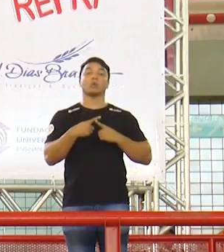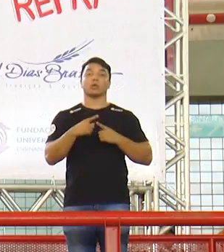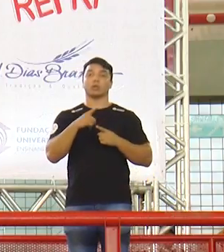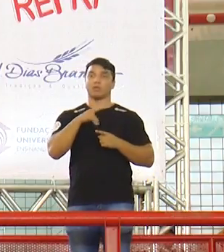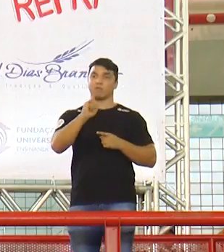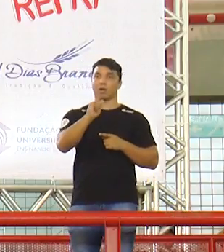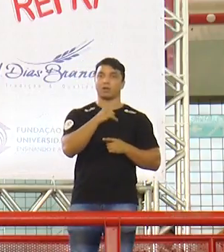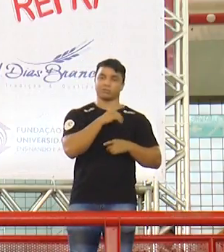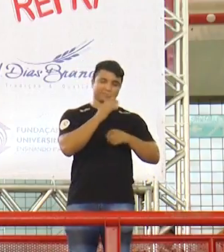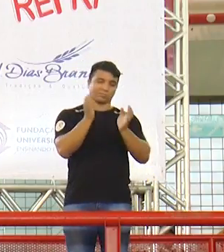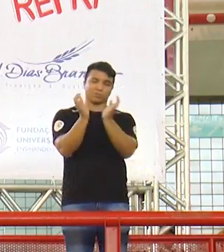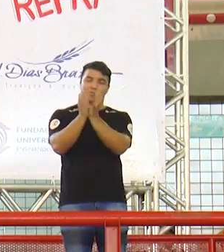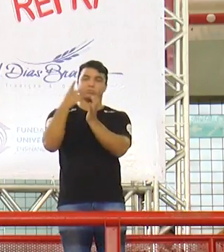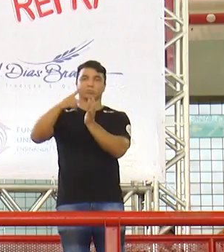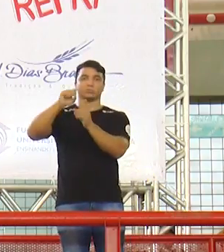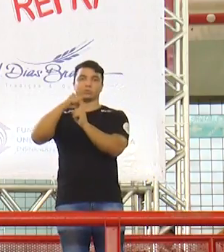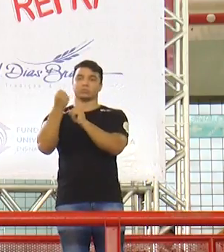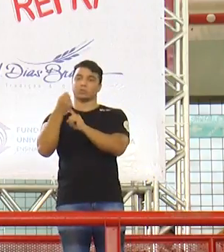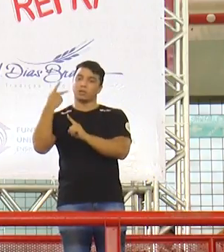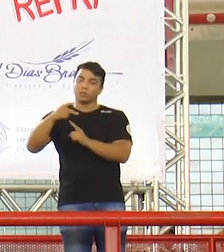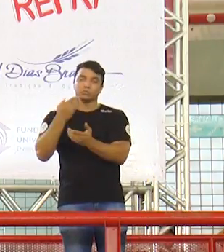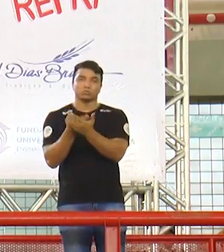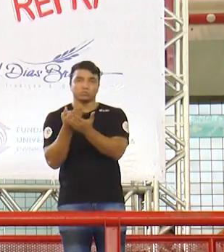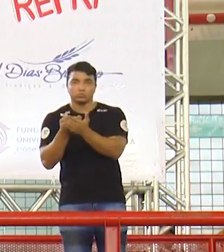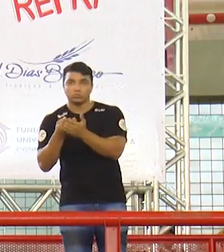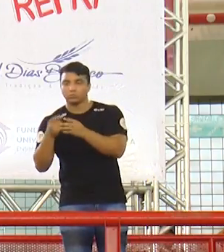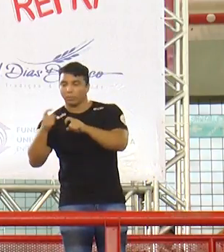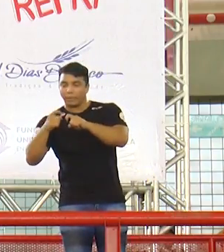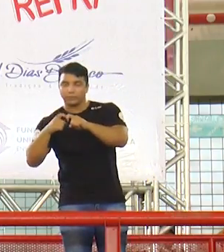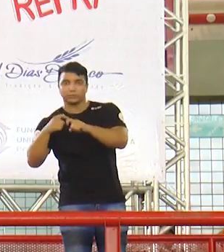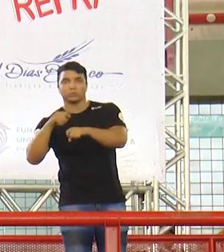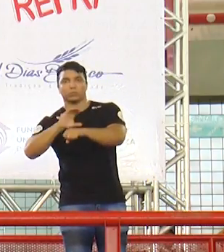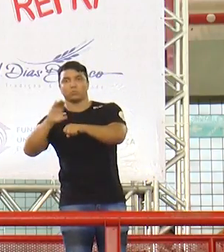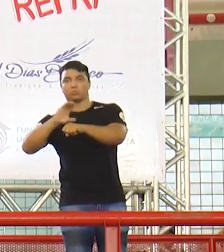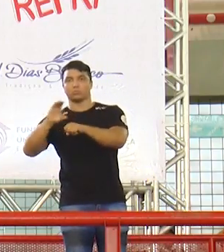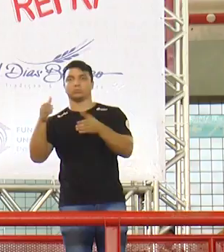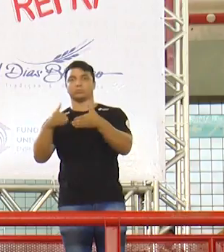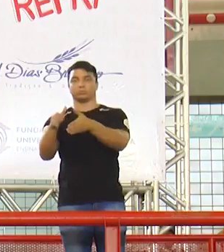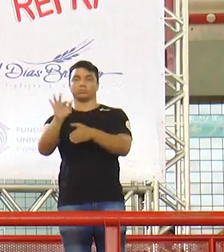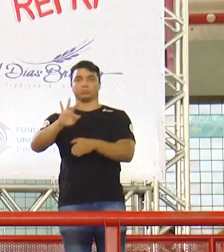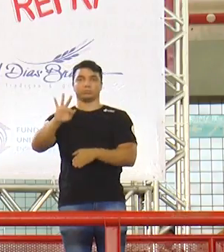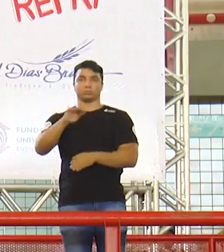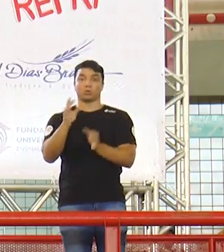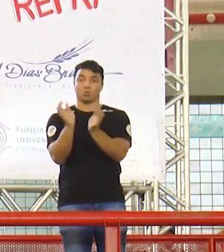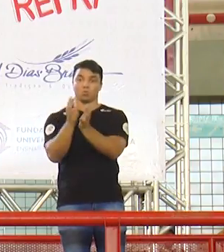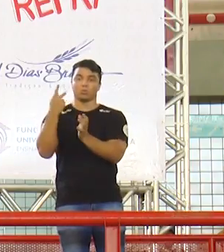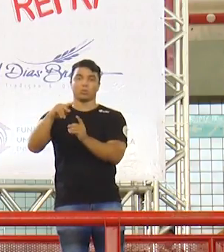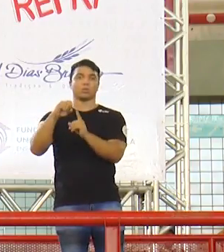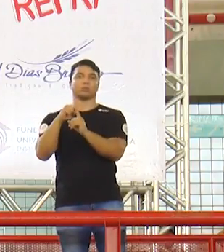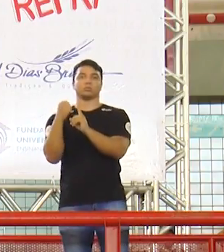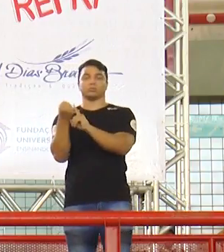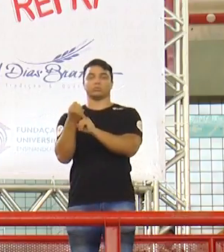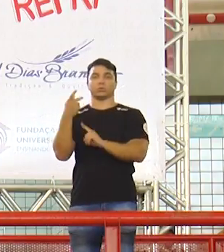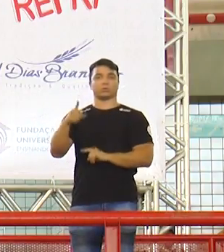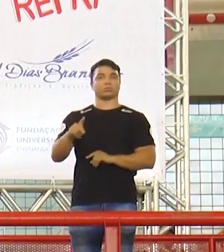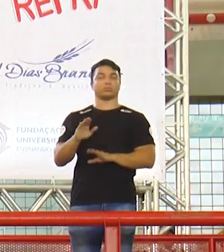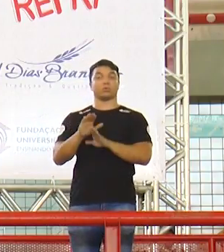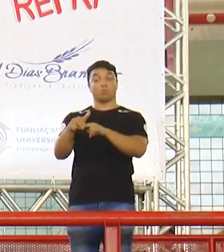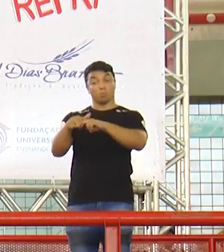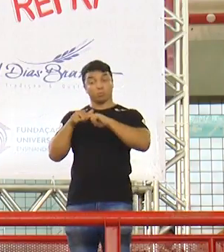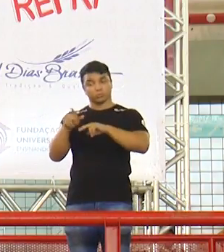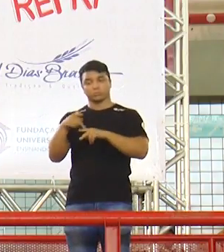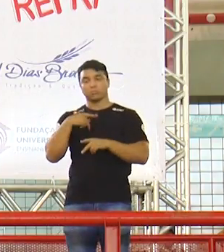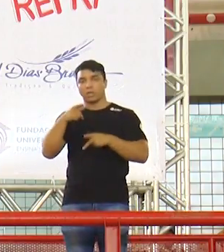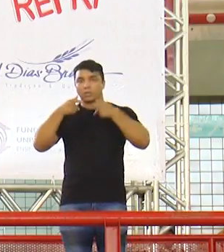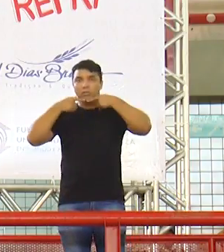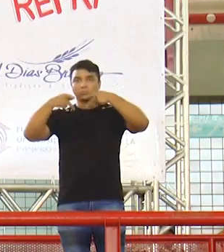fazer parte desse grupo social de quem estuda medicina, do grupo social dos médicos. E aí, por causa desse grupo social,